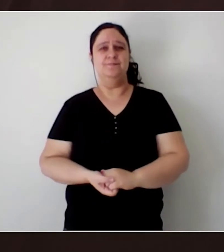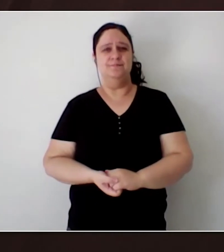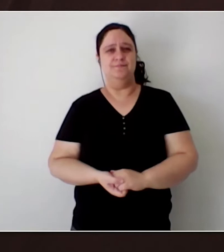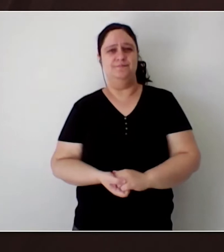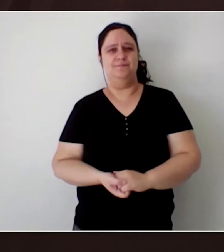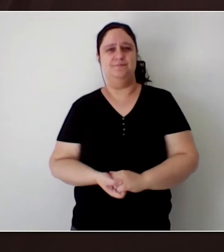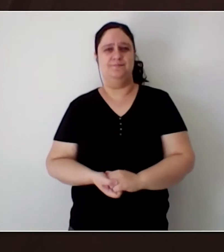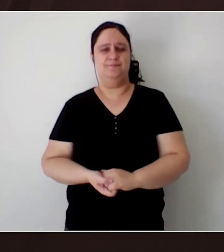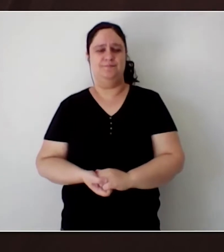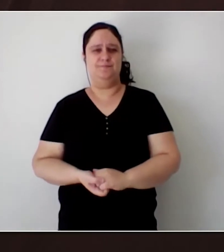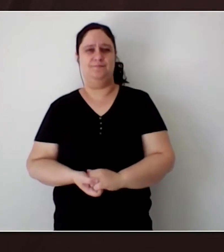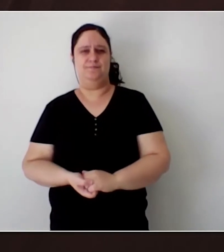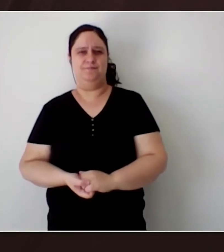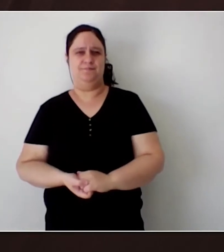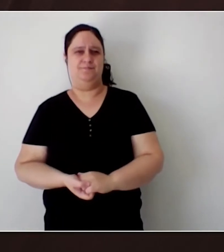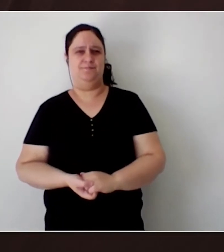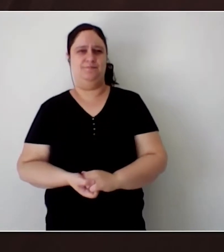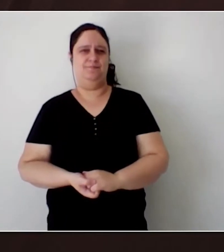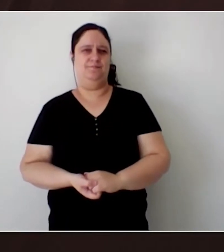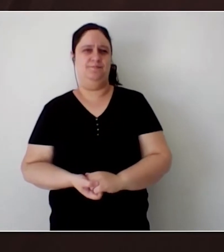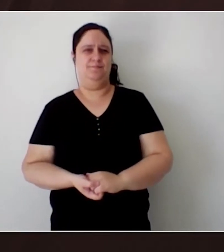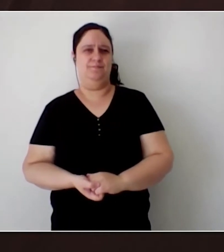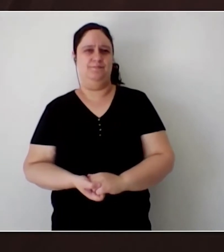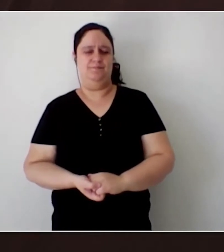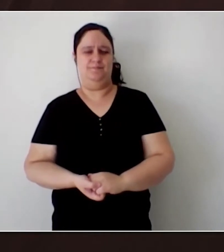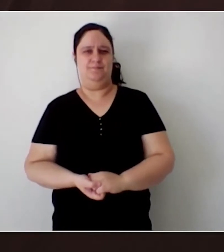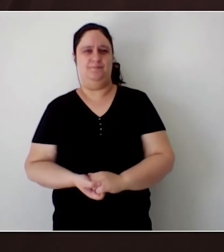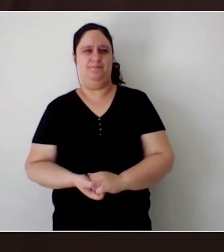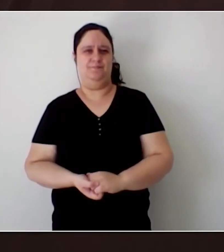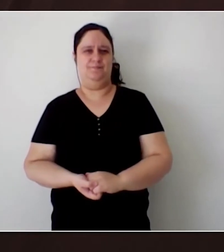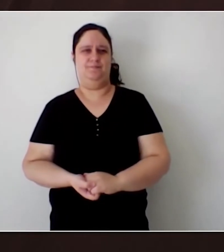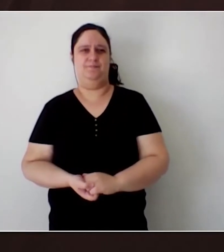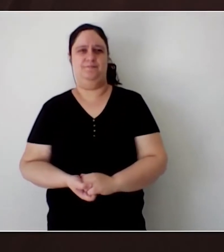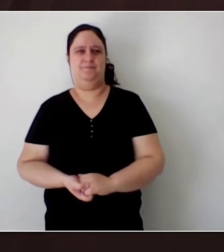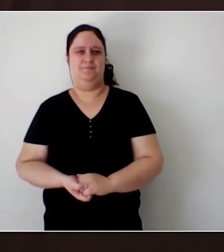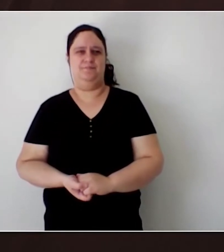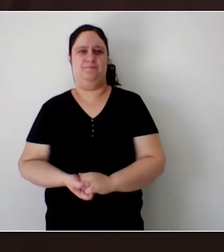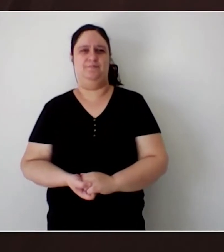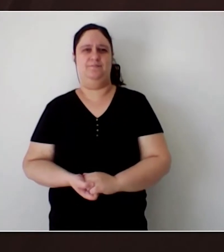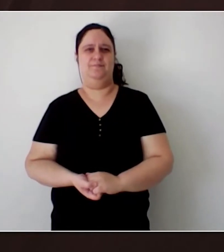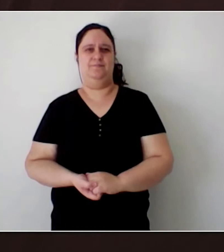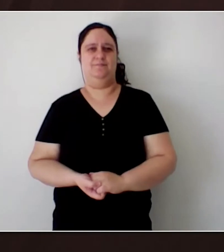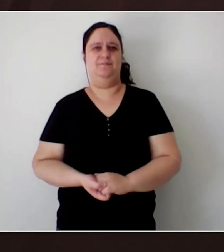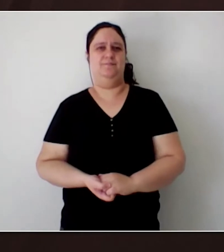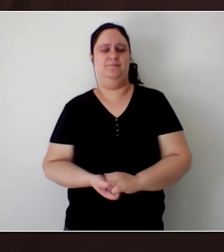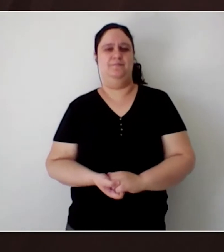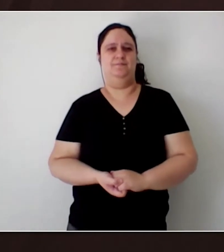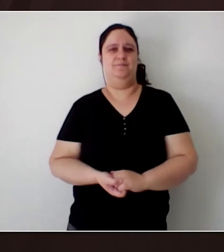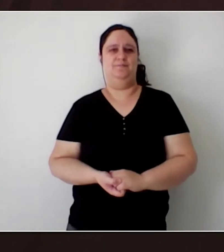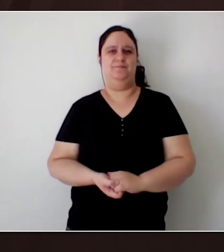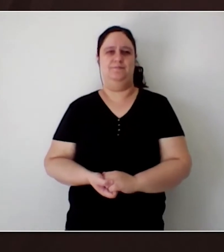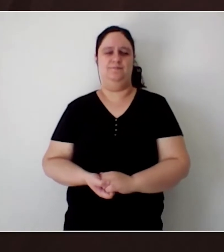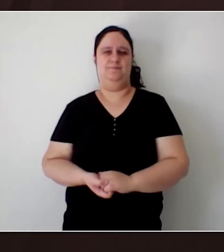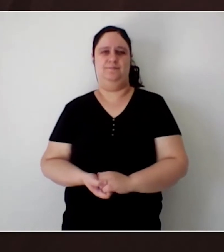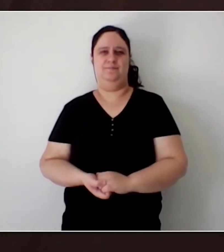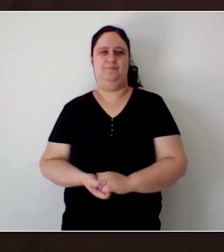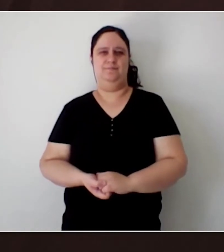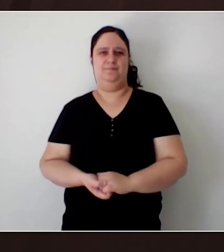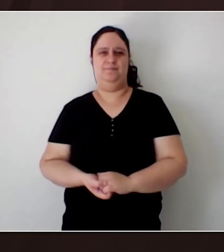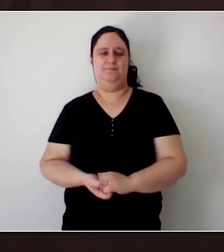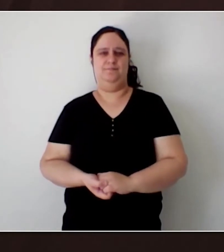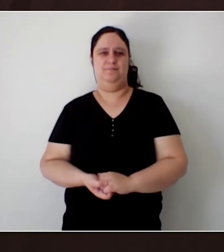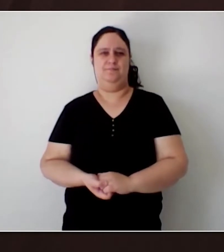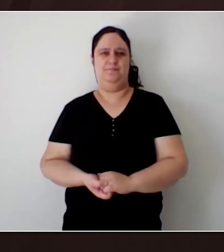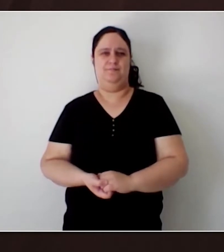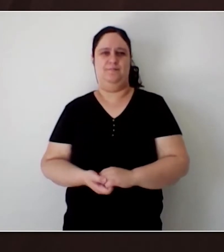dizer, o homem que edificou com coisa errada, ele vai ser salvo, mas todavia como que através